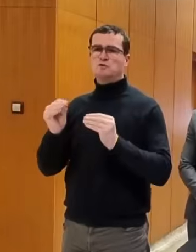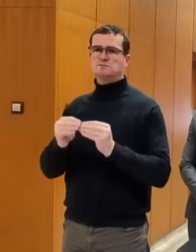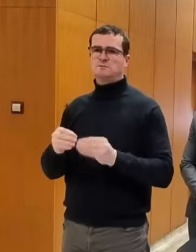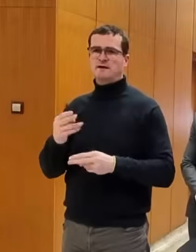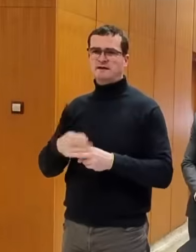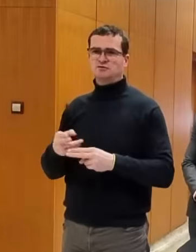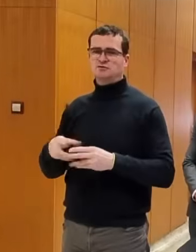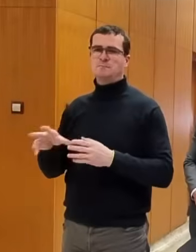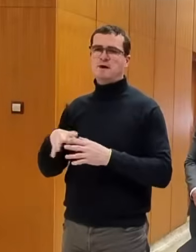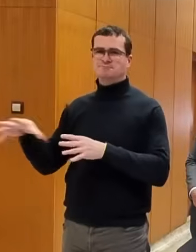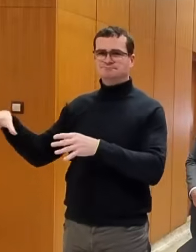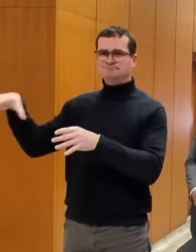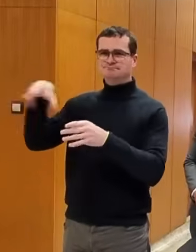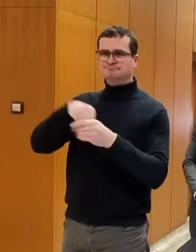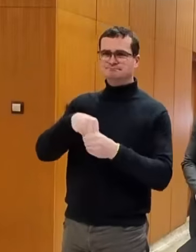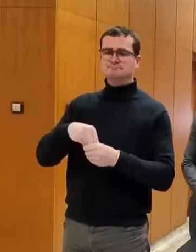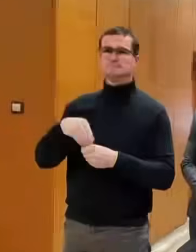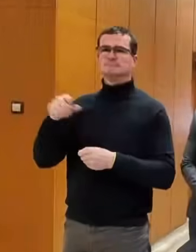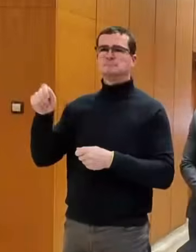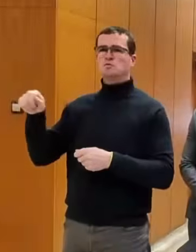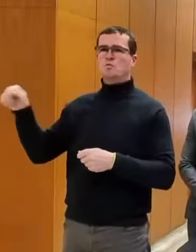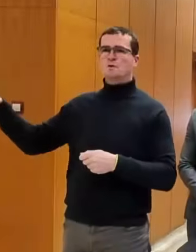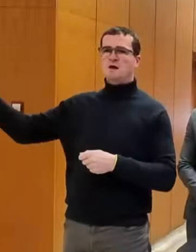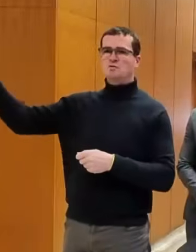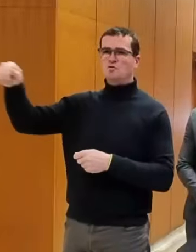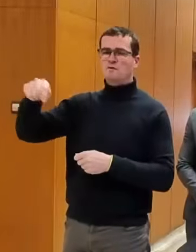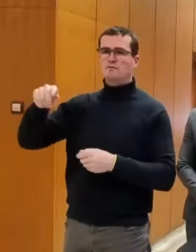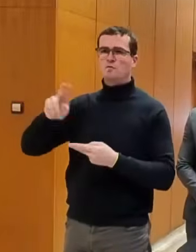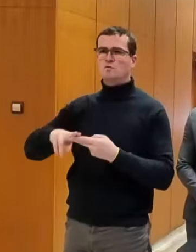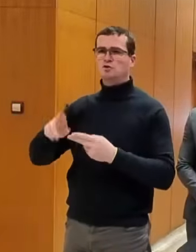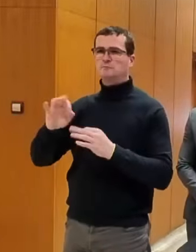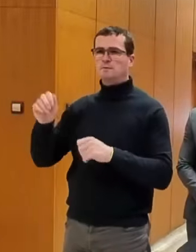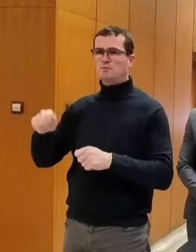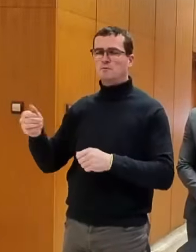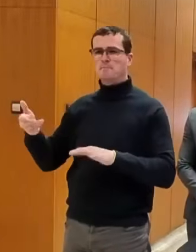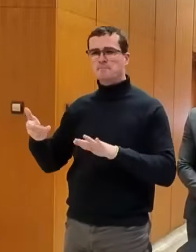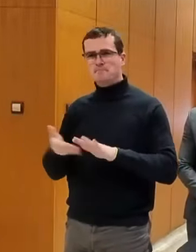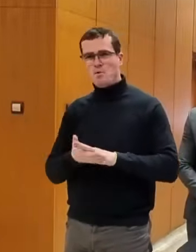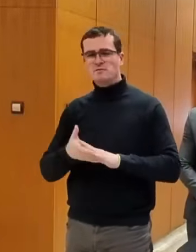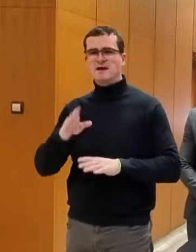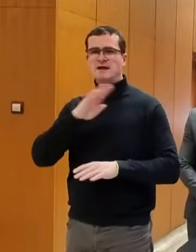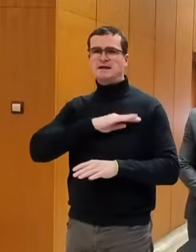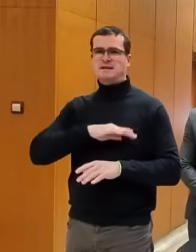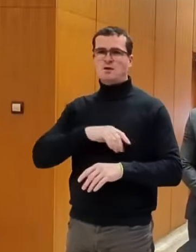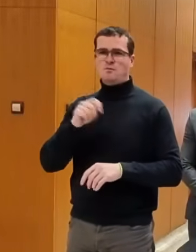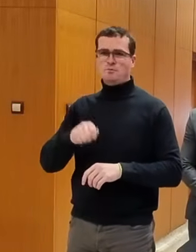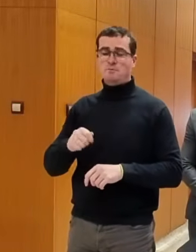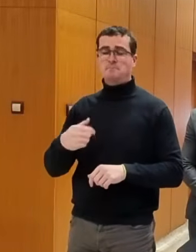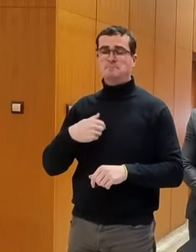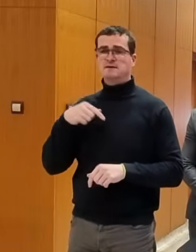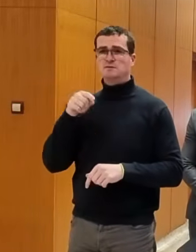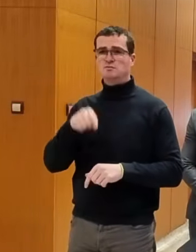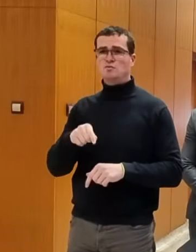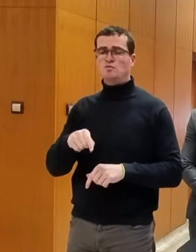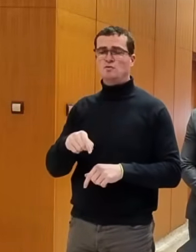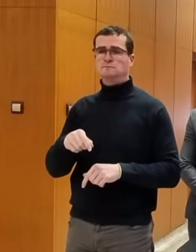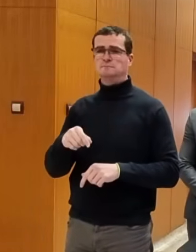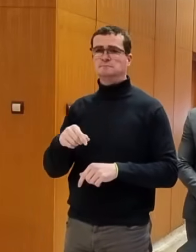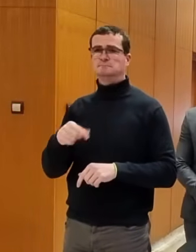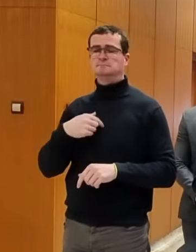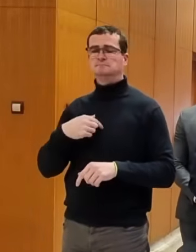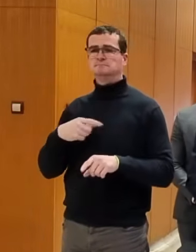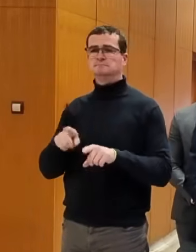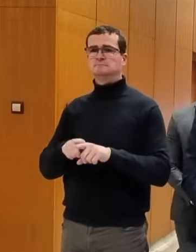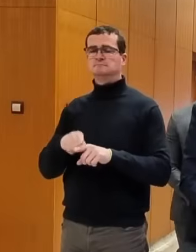systémovým riešením a začlenením jednotlivých prokurátorov úradu špeciálnej prokuratúry pod generálnu prokuratúru. My sme to